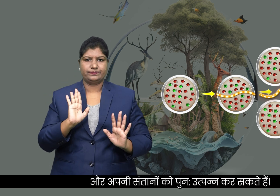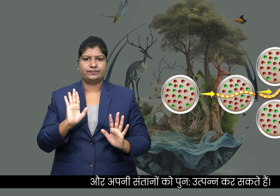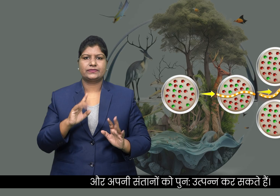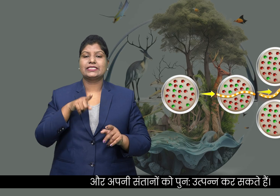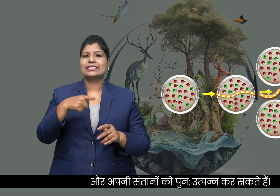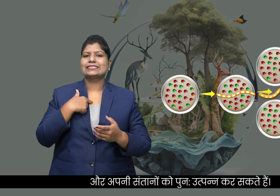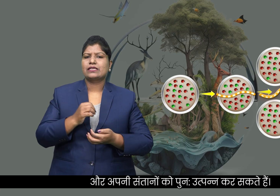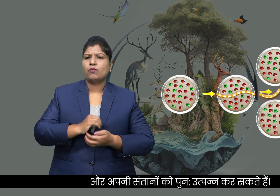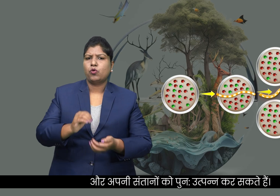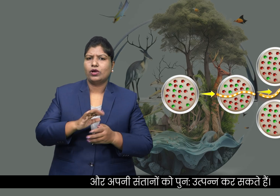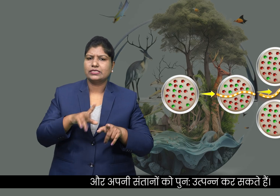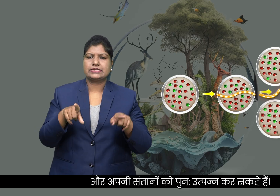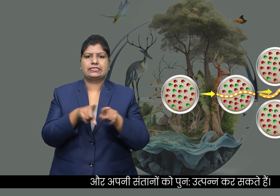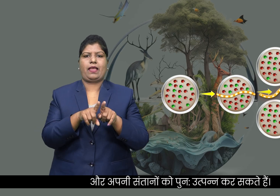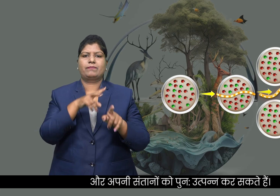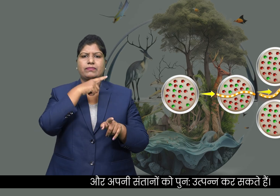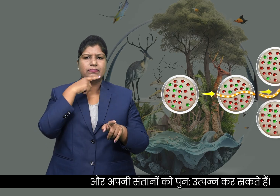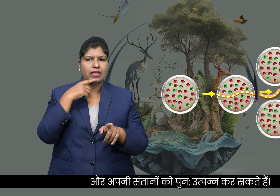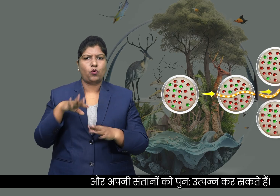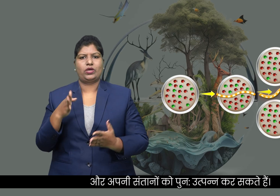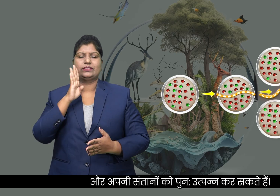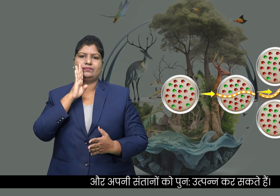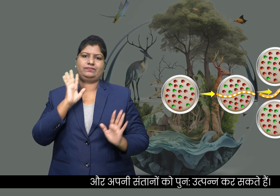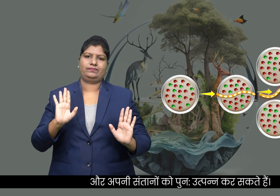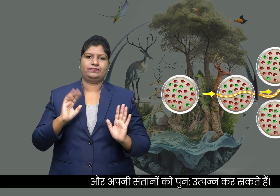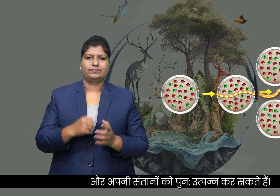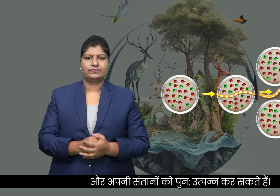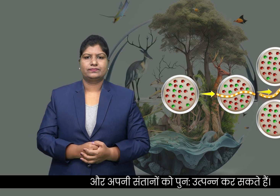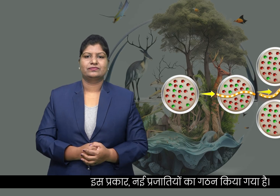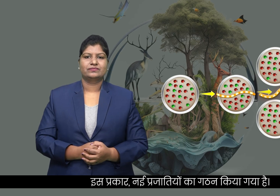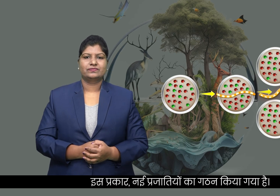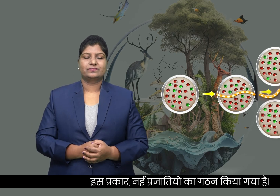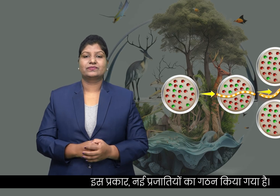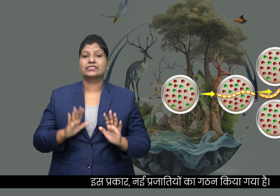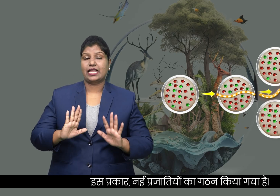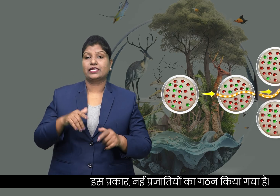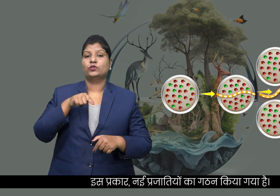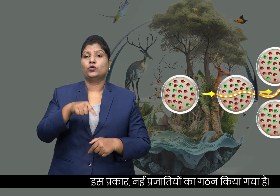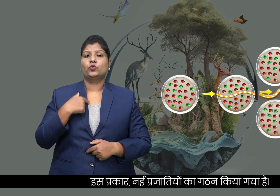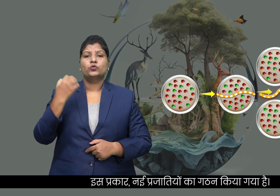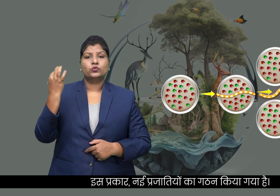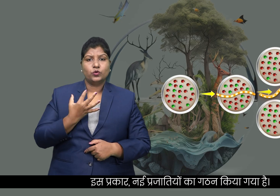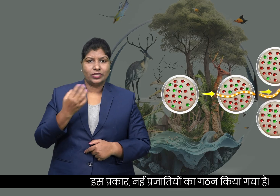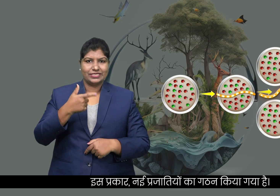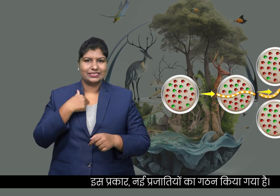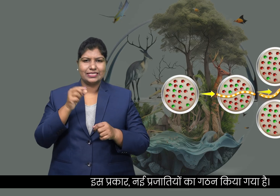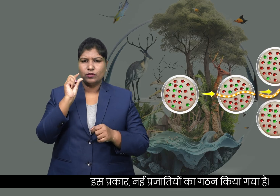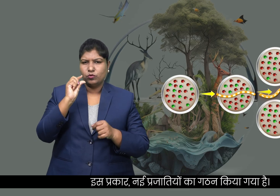अपनी संतानों को पुनः उत्पन्न कर सकते हैं। इस प्रकार नई प्रजातियों का गठन किया गया